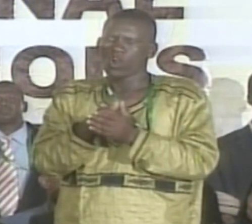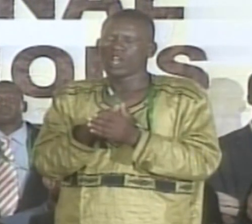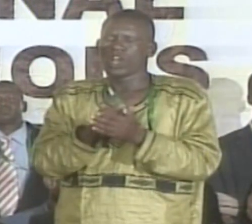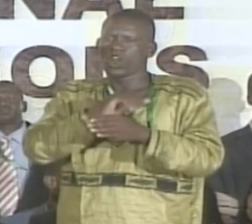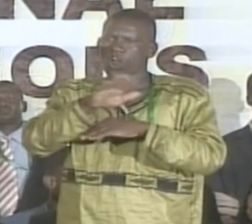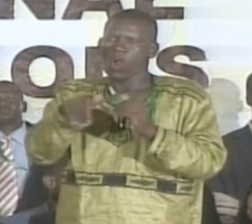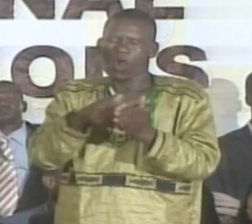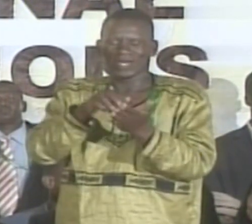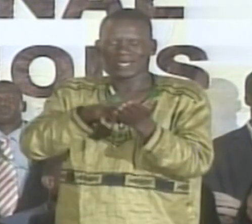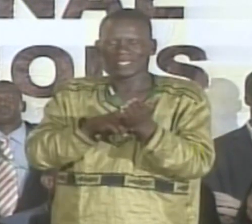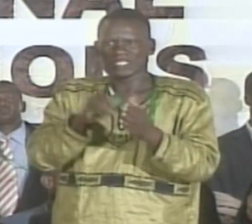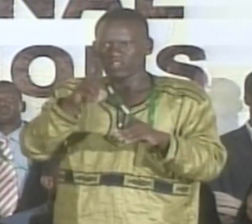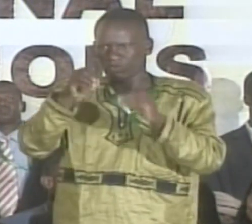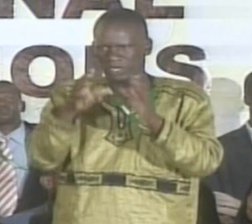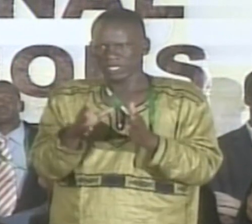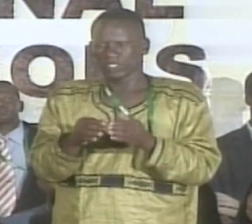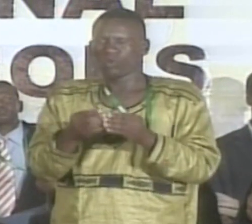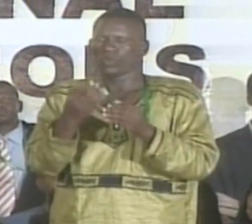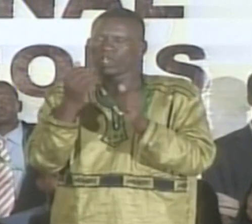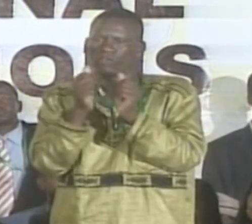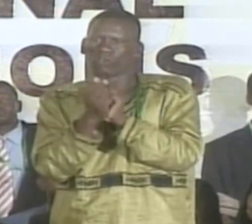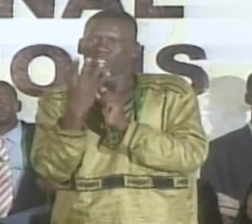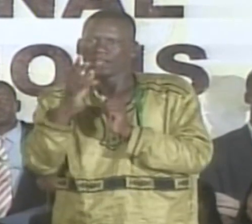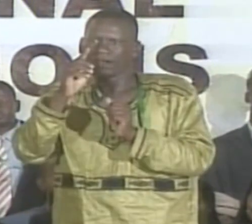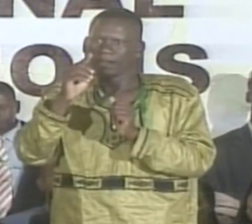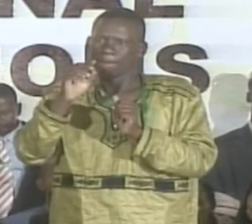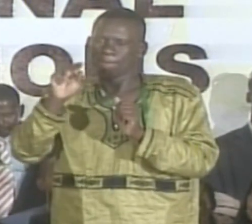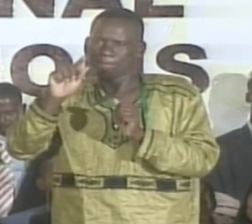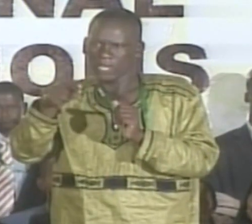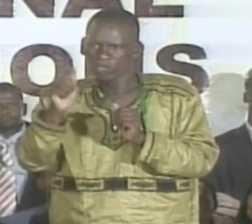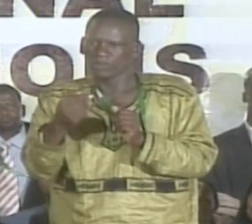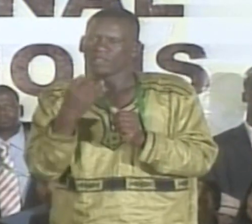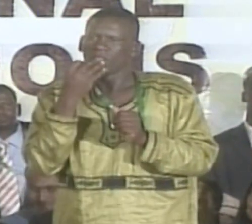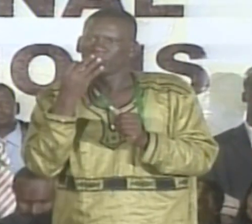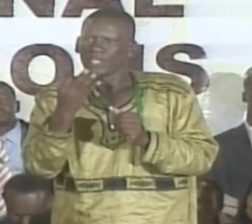Le nombre total d'inscrits est de